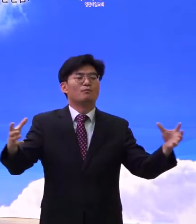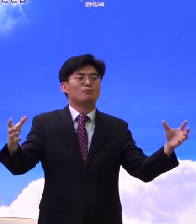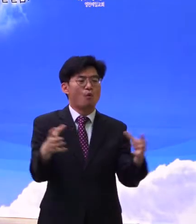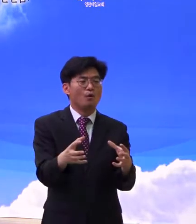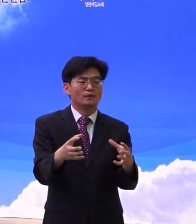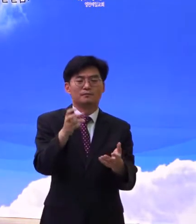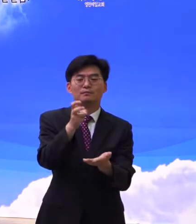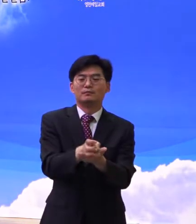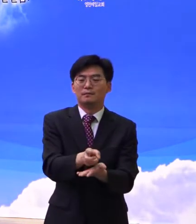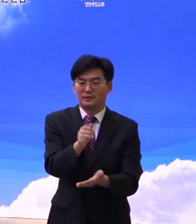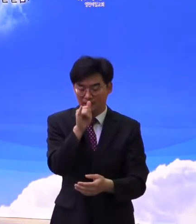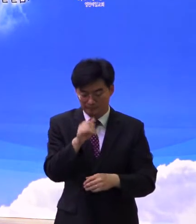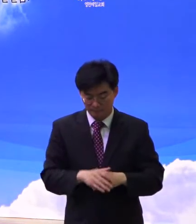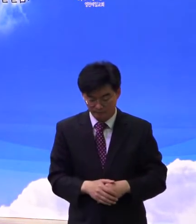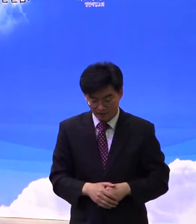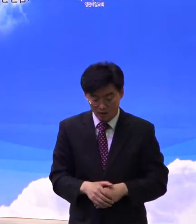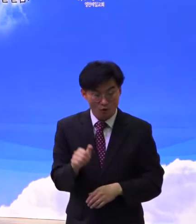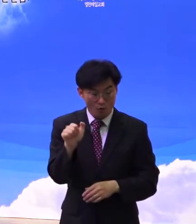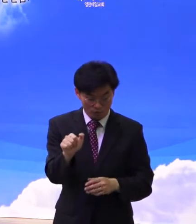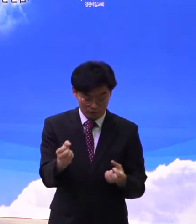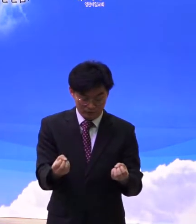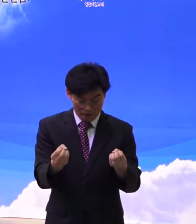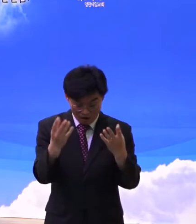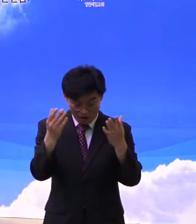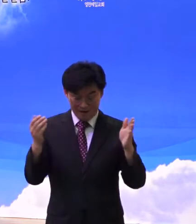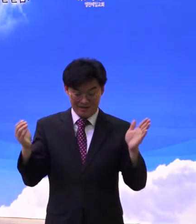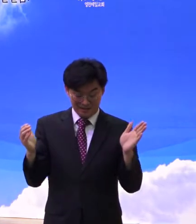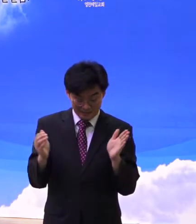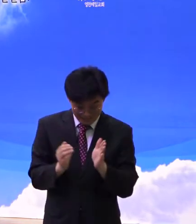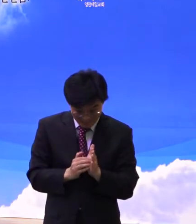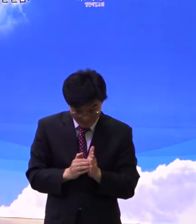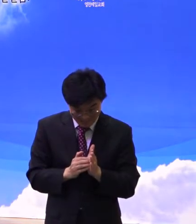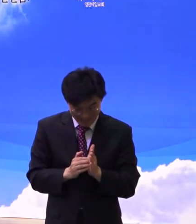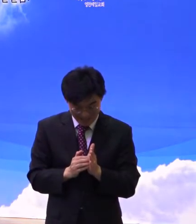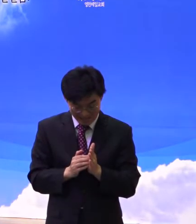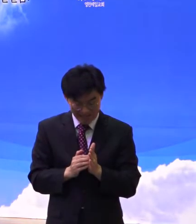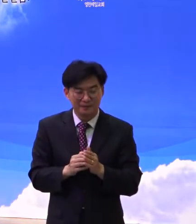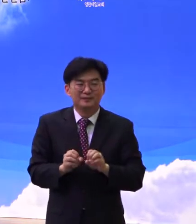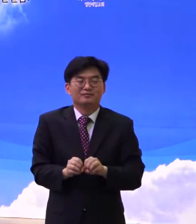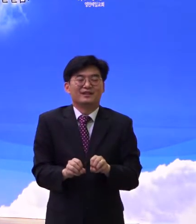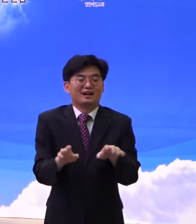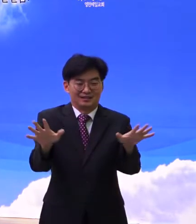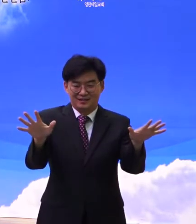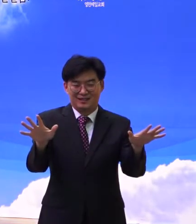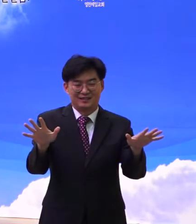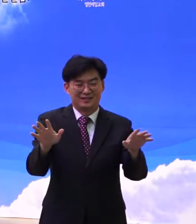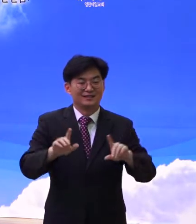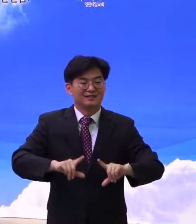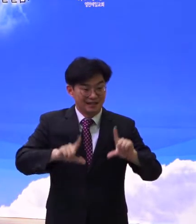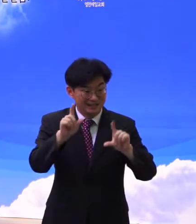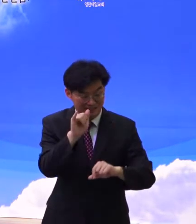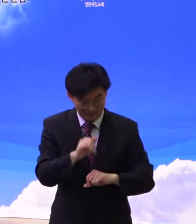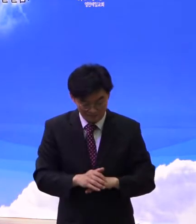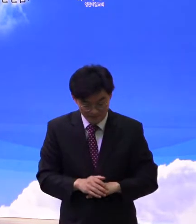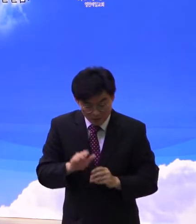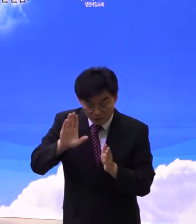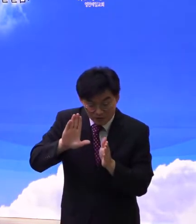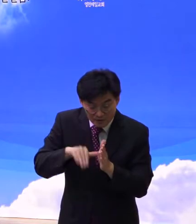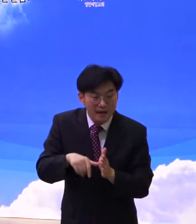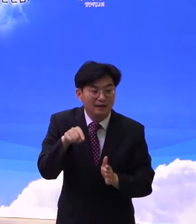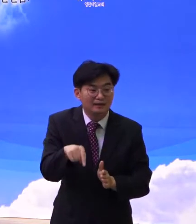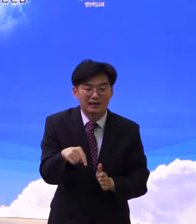있었고, 그렇게 하다가 오순절까지 지내고서 각자 고향으로 태어난 곳으로 돌아가곤 했습니다. 말씀드린